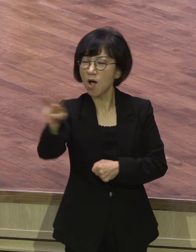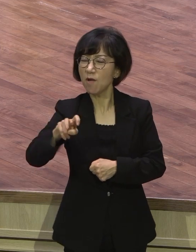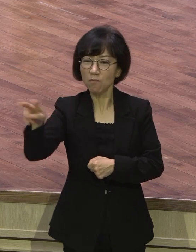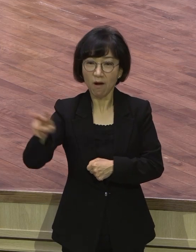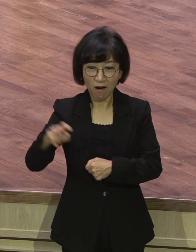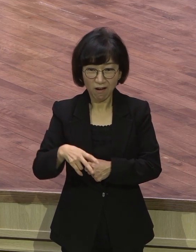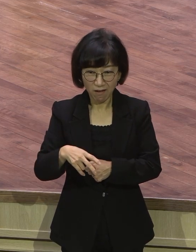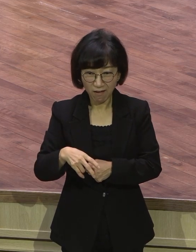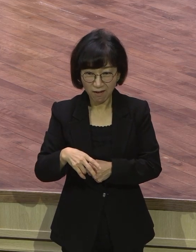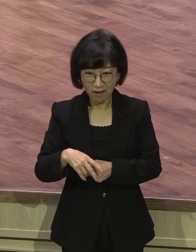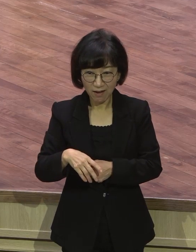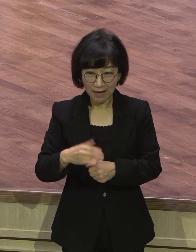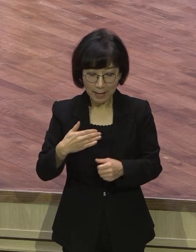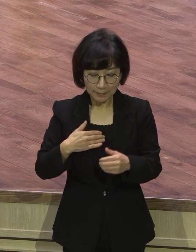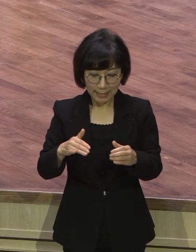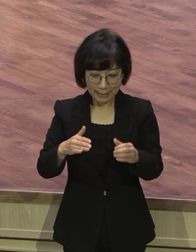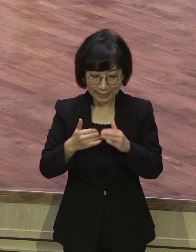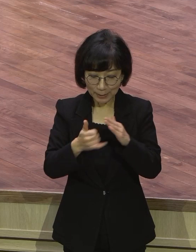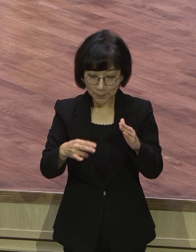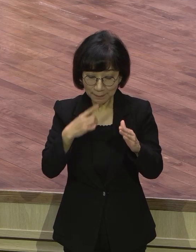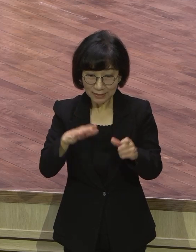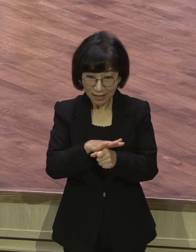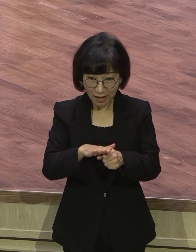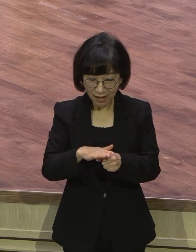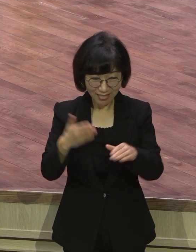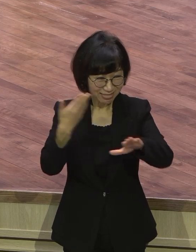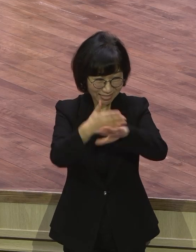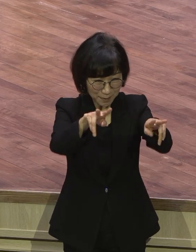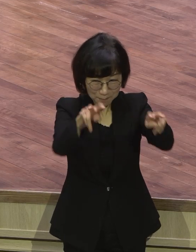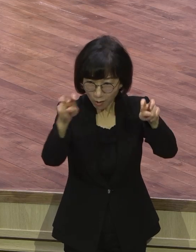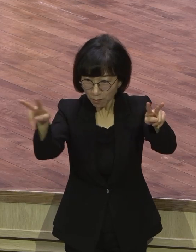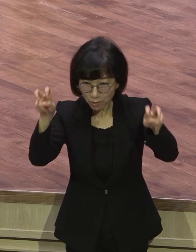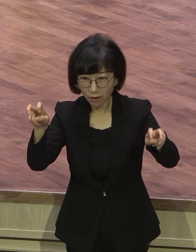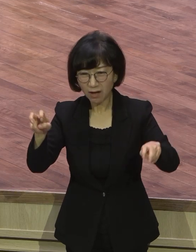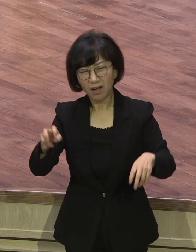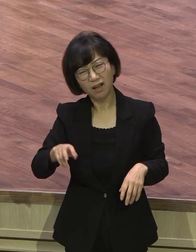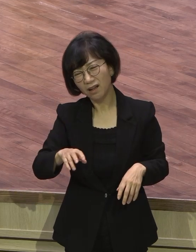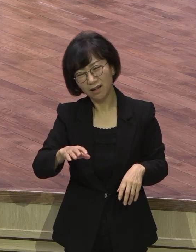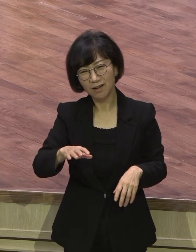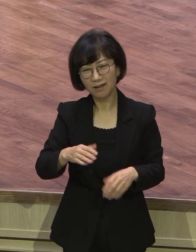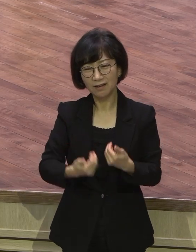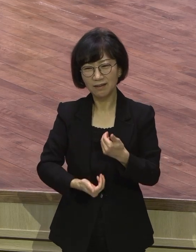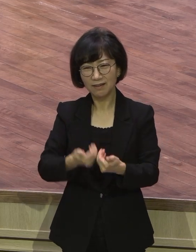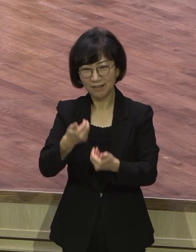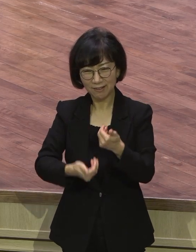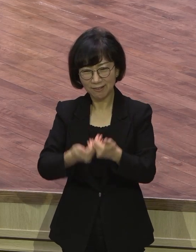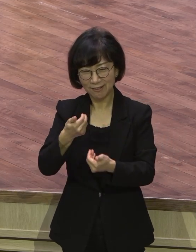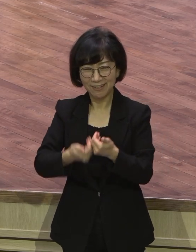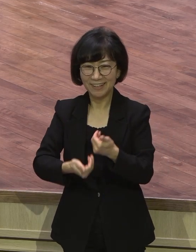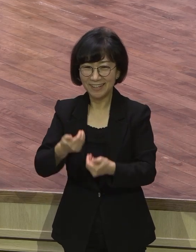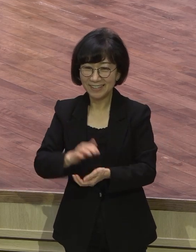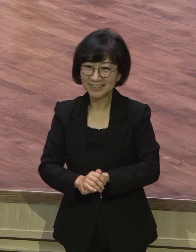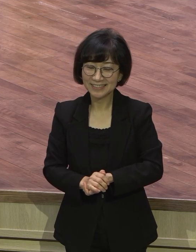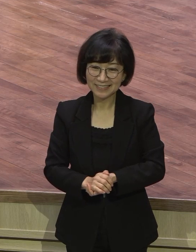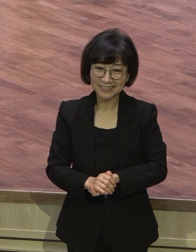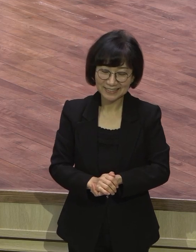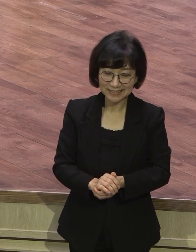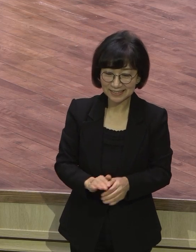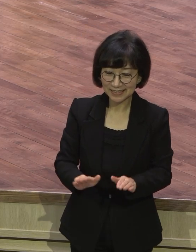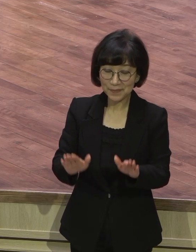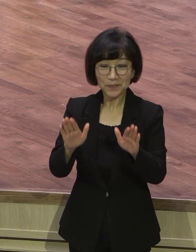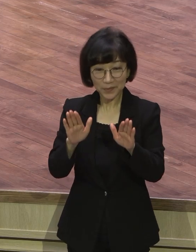사랑의 대상이고 이것은 다 미움의 대상이라 얼토 당토 이런 신앙 이런 해석 예수님이